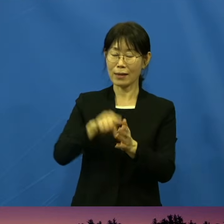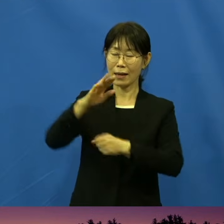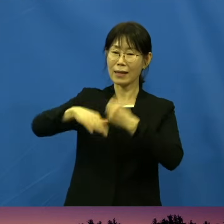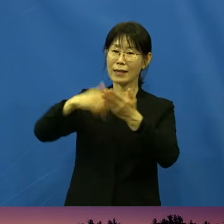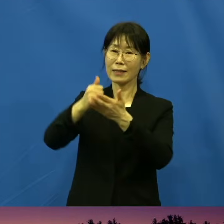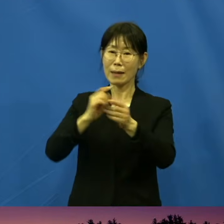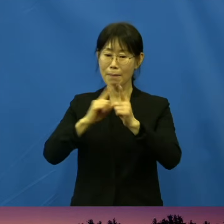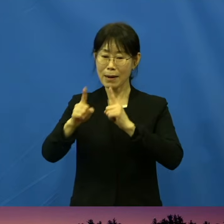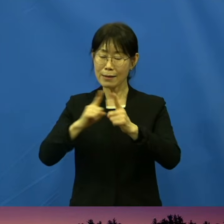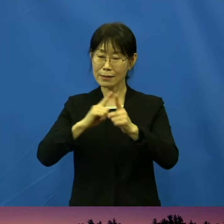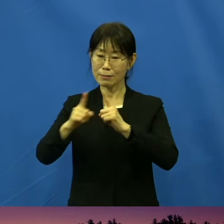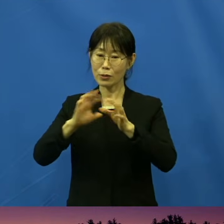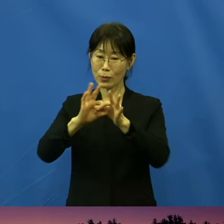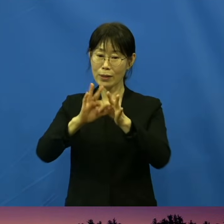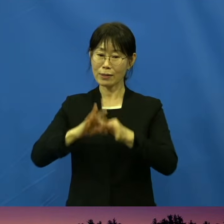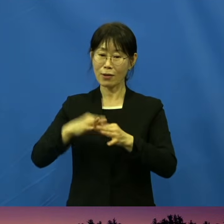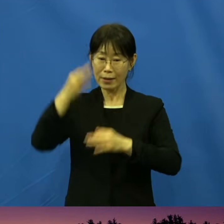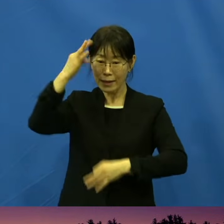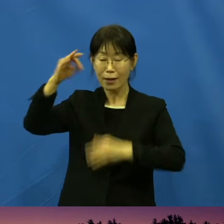게 가장 좋은 방식이에요.